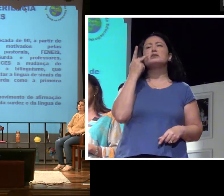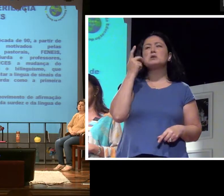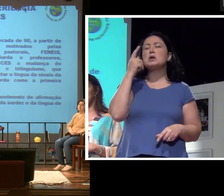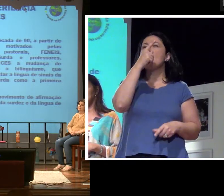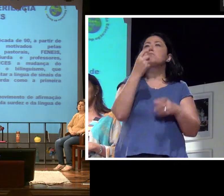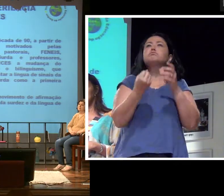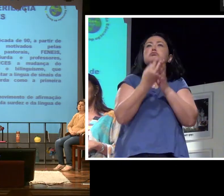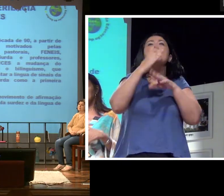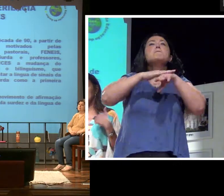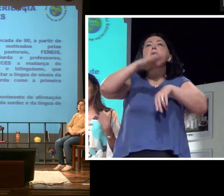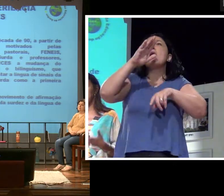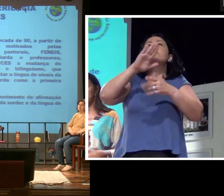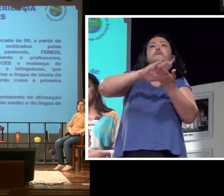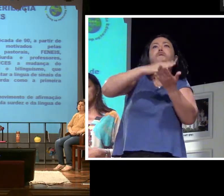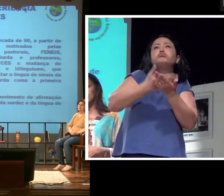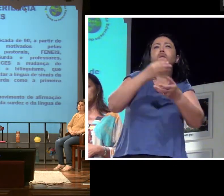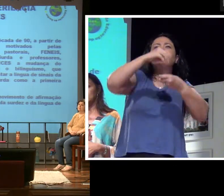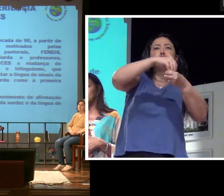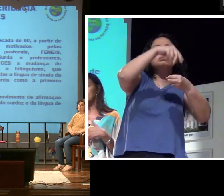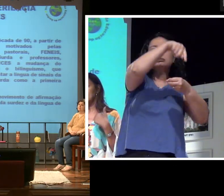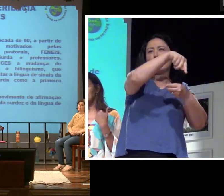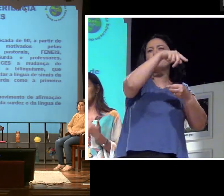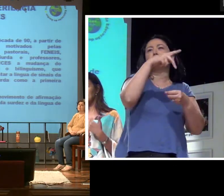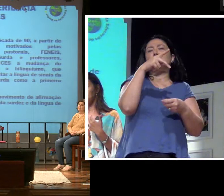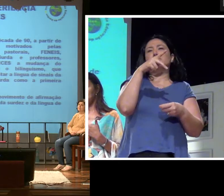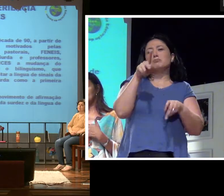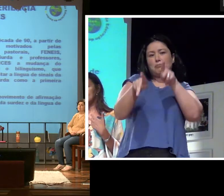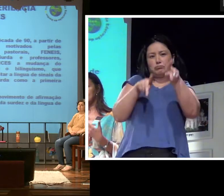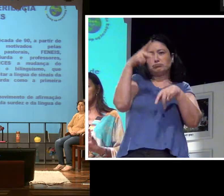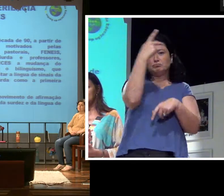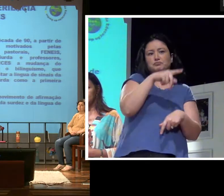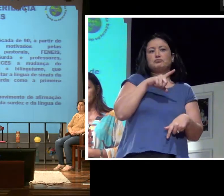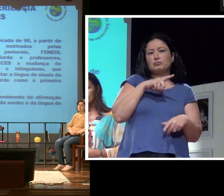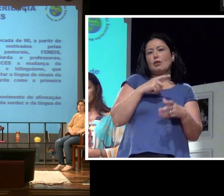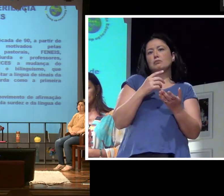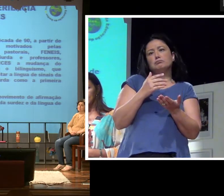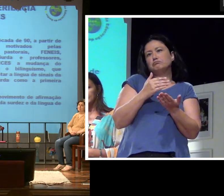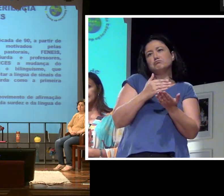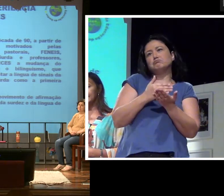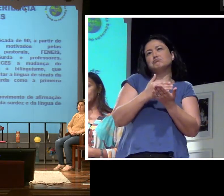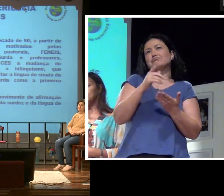de onde sai a maioria dos intérpretes, né? De muitas pessoas que vão conhecer realmente